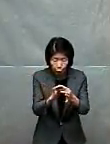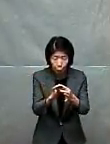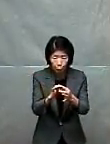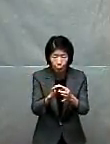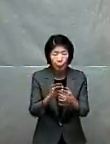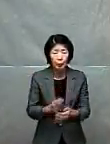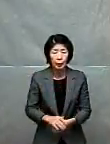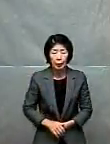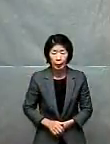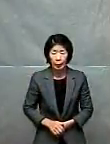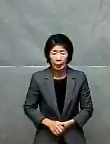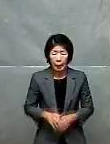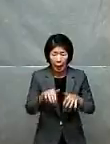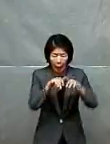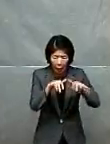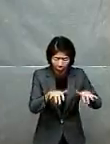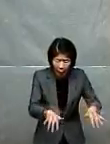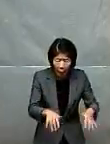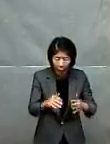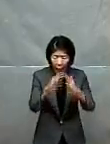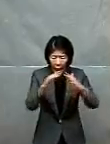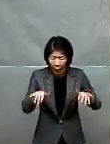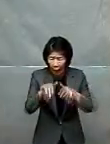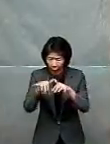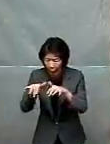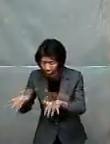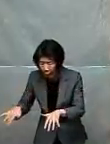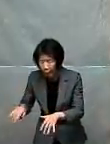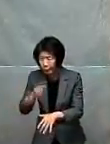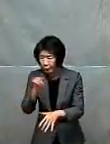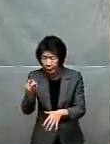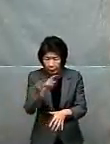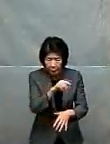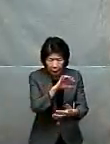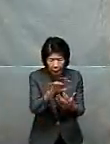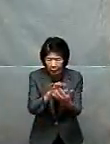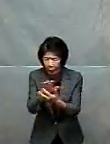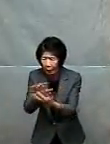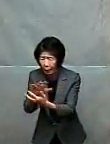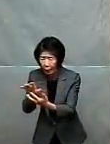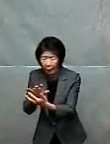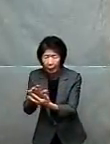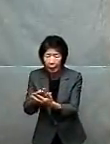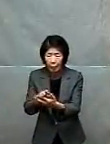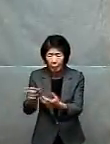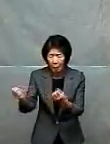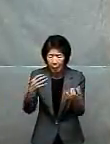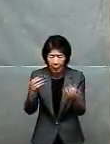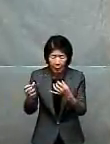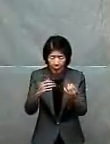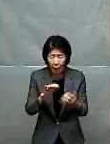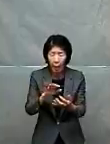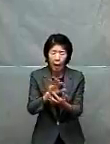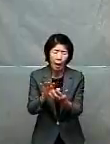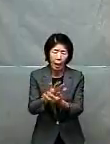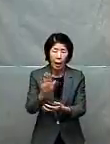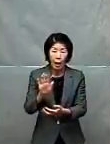ある会派さんではいろいろそのことだけなんかいろいろおっしゃられてもおりますので